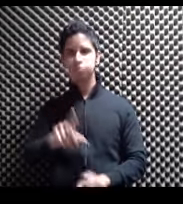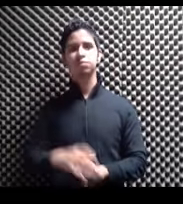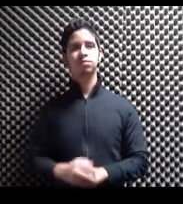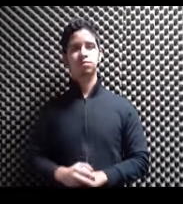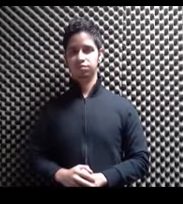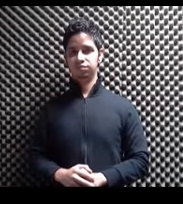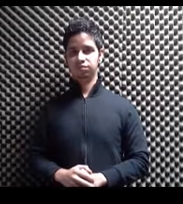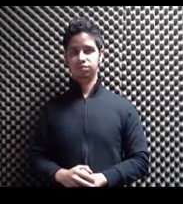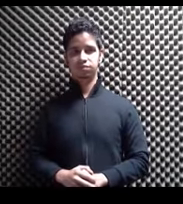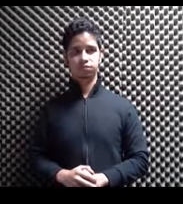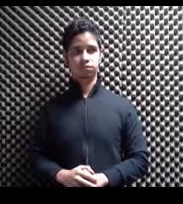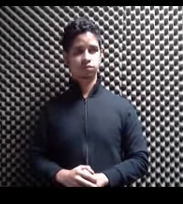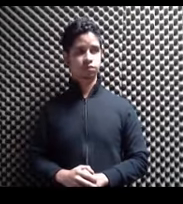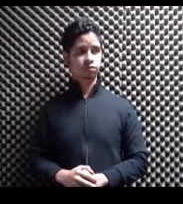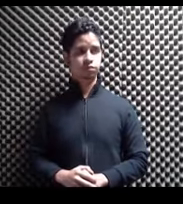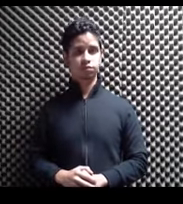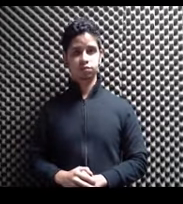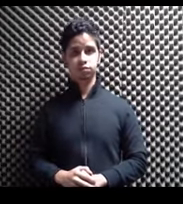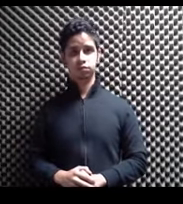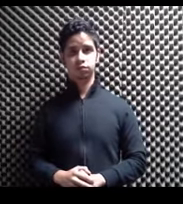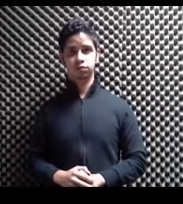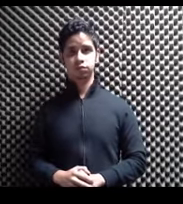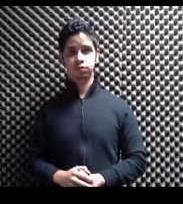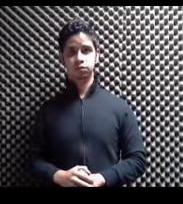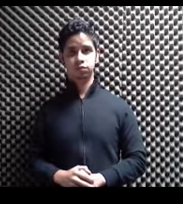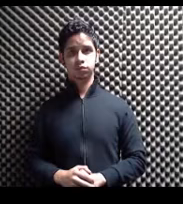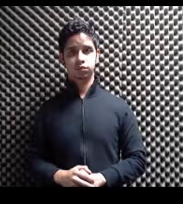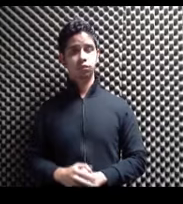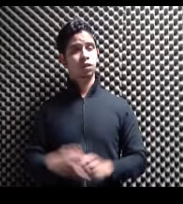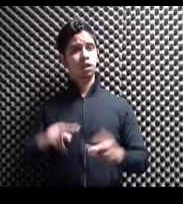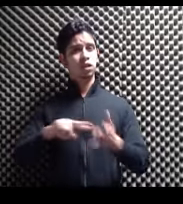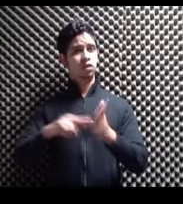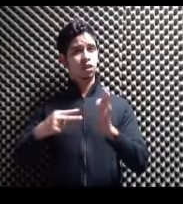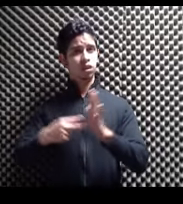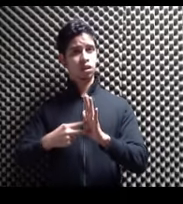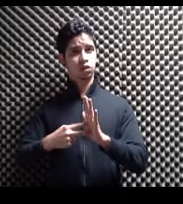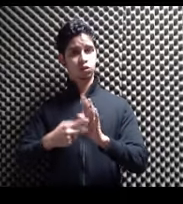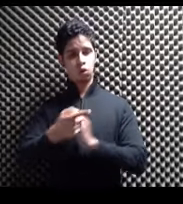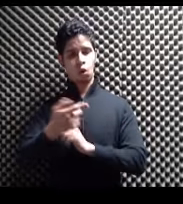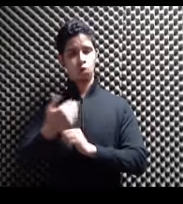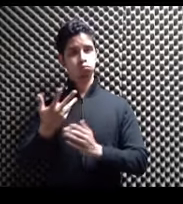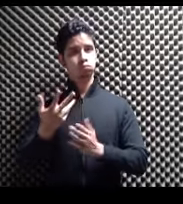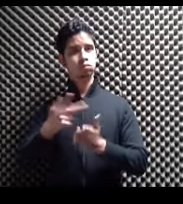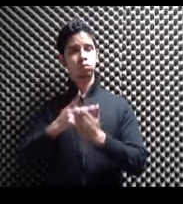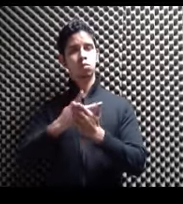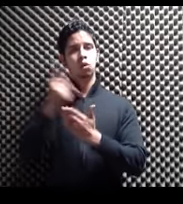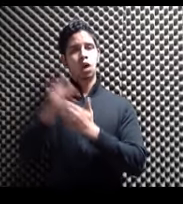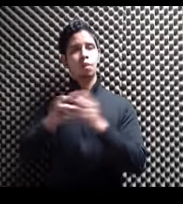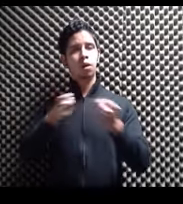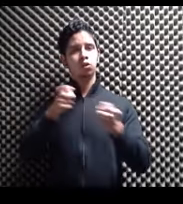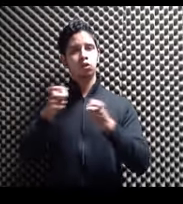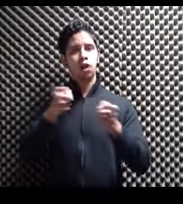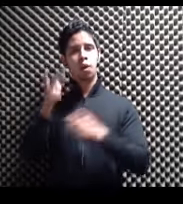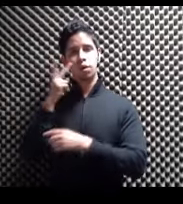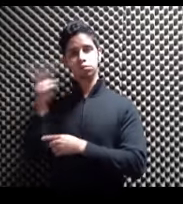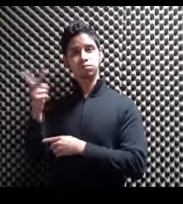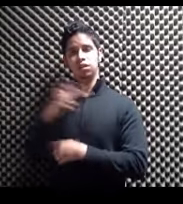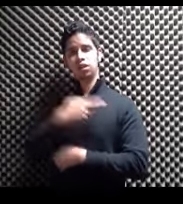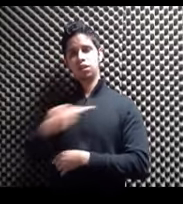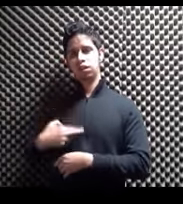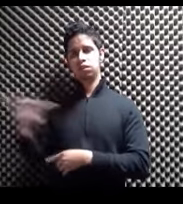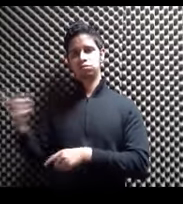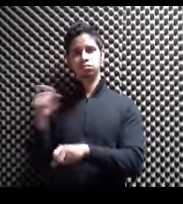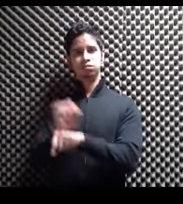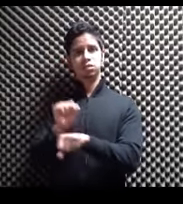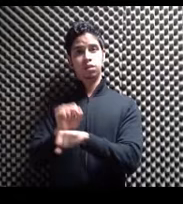puedo decir, Miguel? O sea, que este es un programa controlado. Pues claro, mira, reina ahí. Y lo controla una reina.